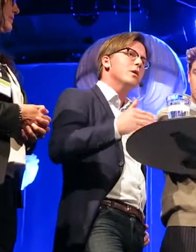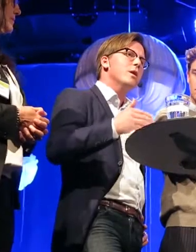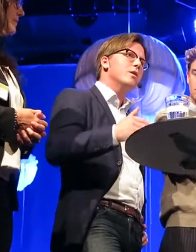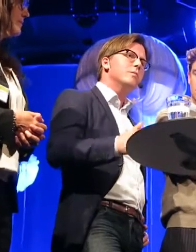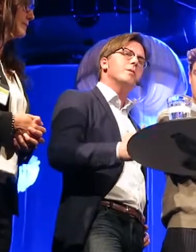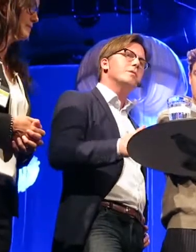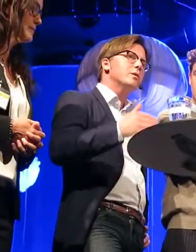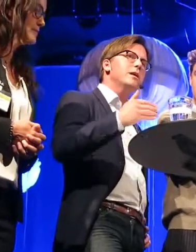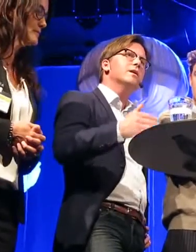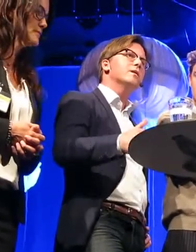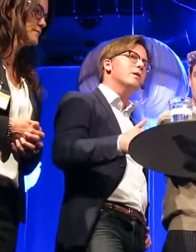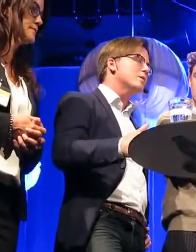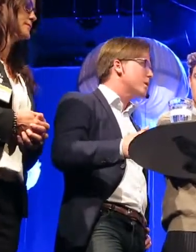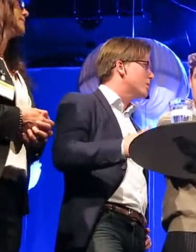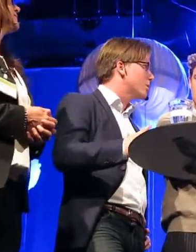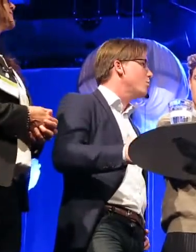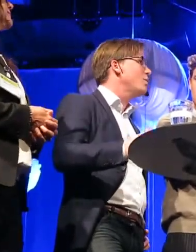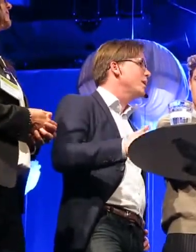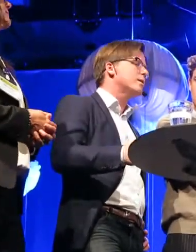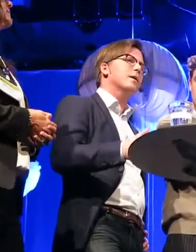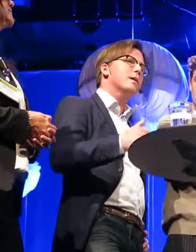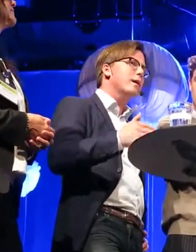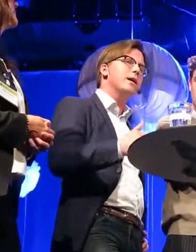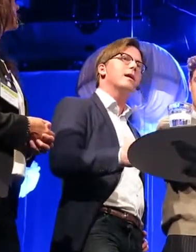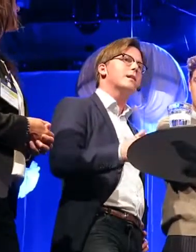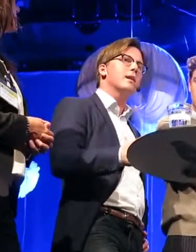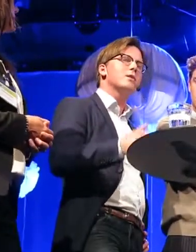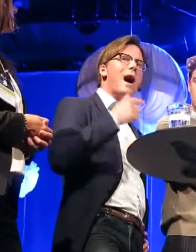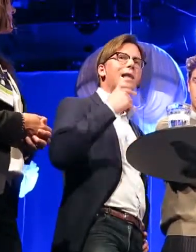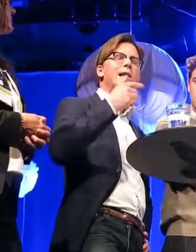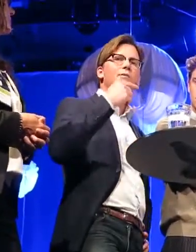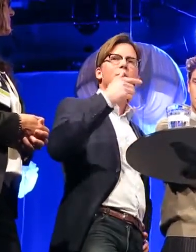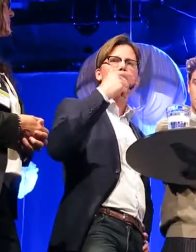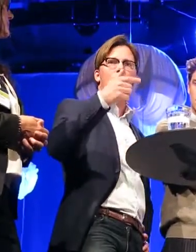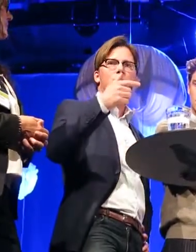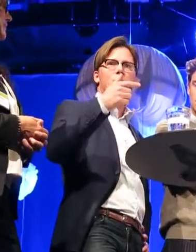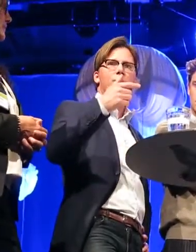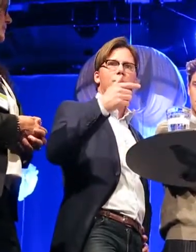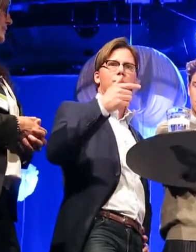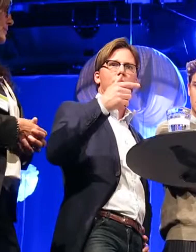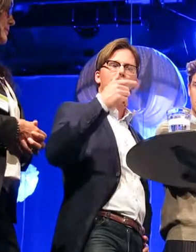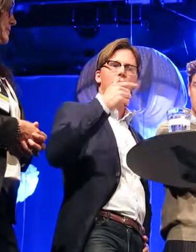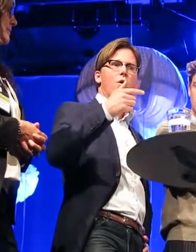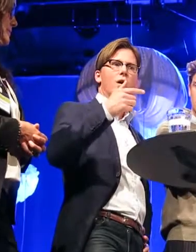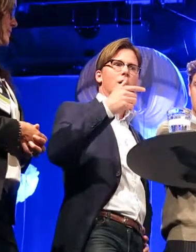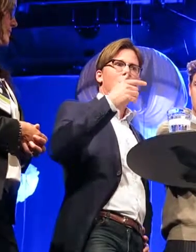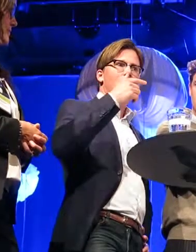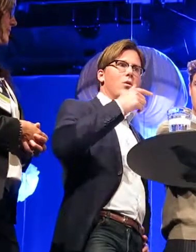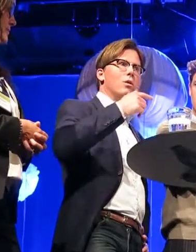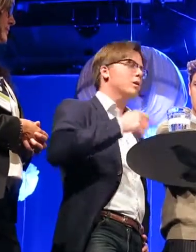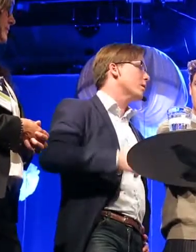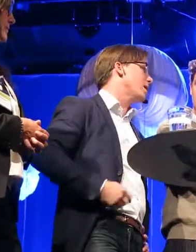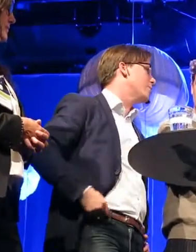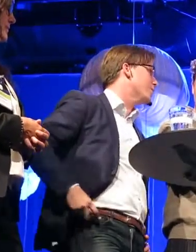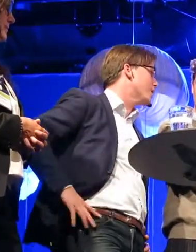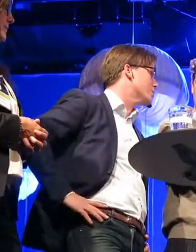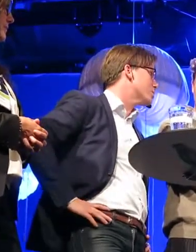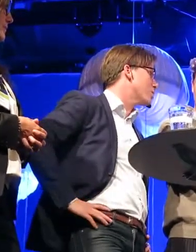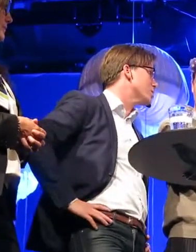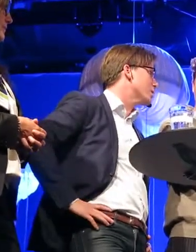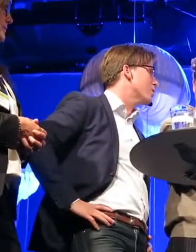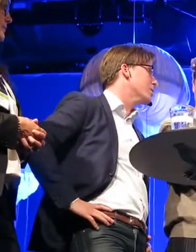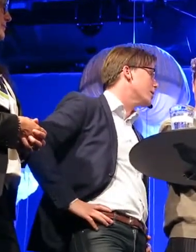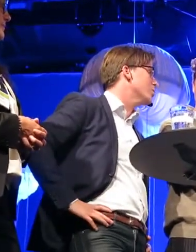i det hela. Så, lite, så här, tro inte att det är helt... Alltså, alla vi måste göra synvänder ifall vi ska klara och kampen